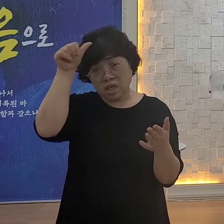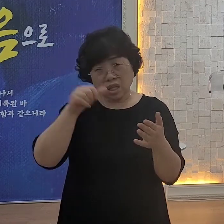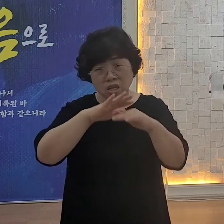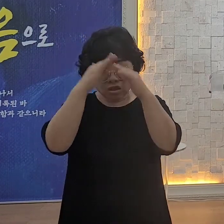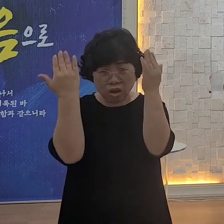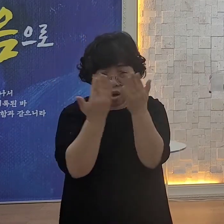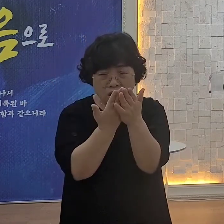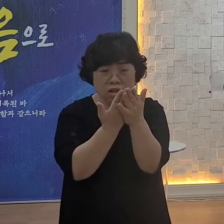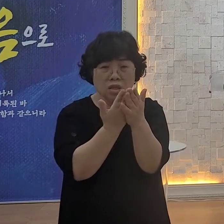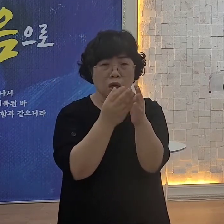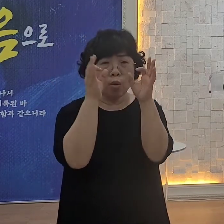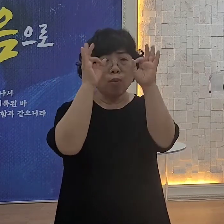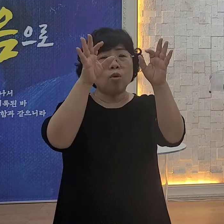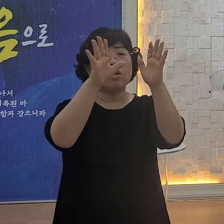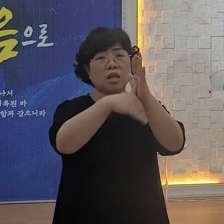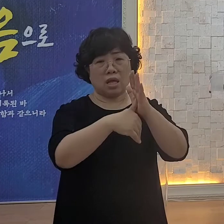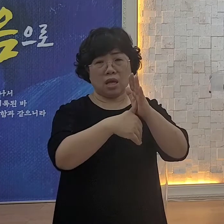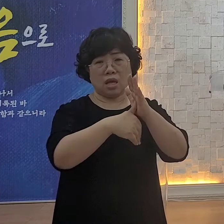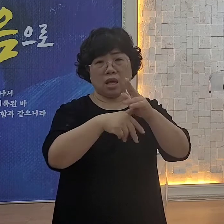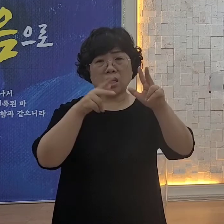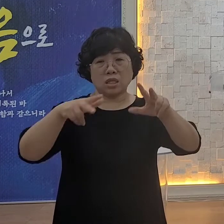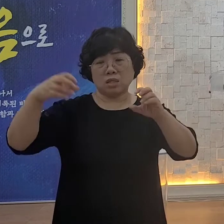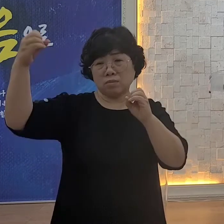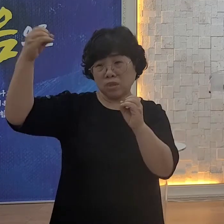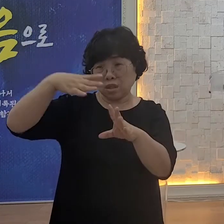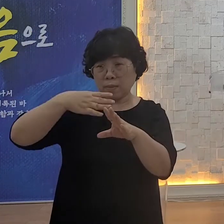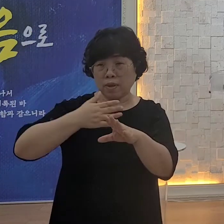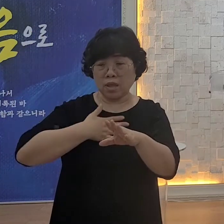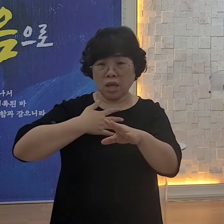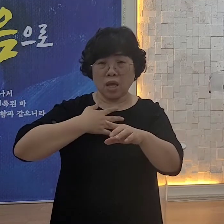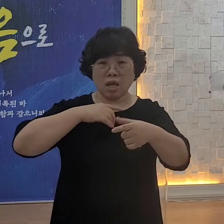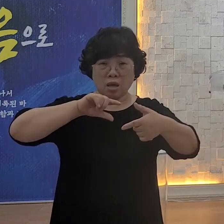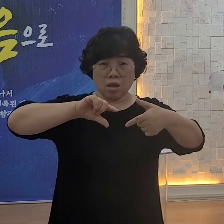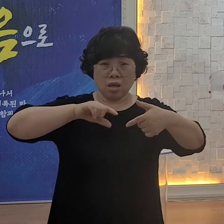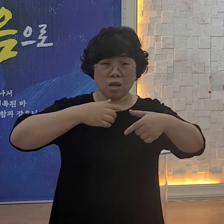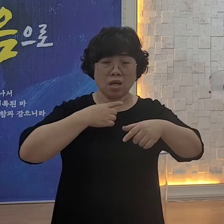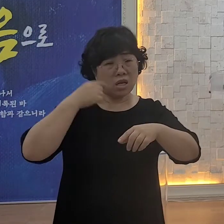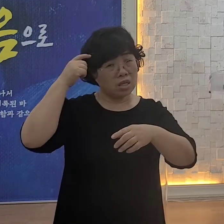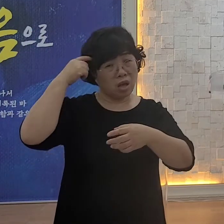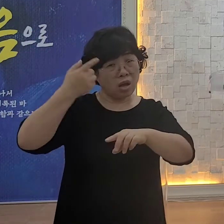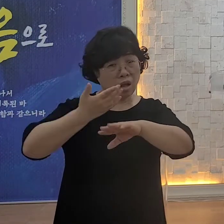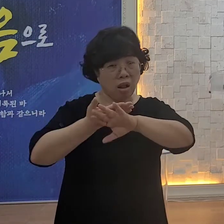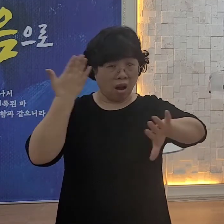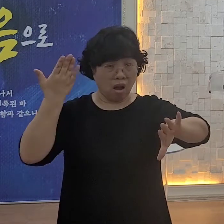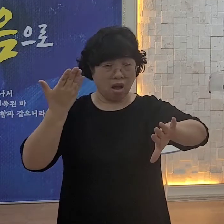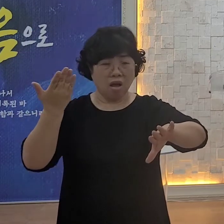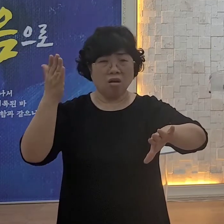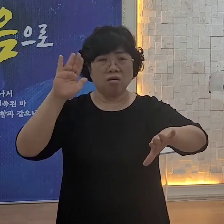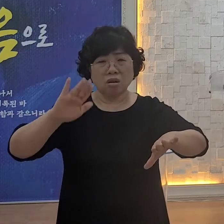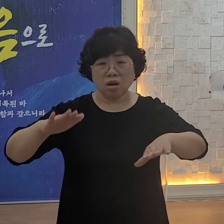그냥 거두셨어요. 그것 또한 떡이단 말이에요.